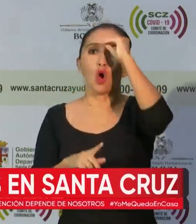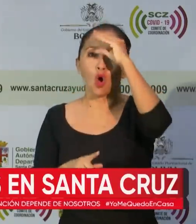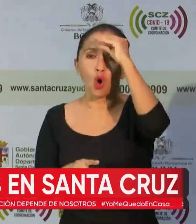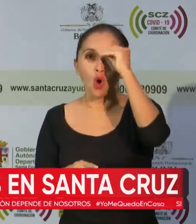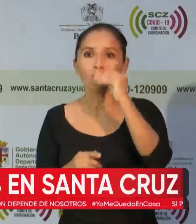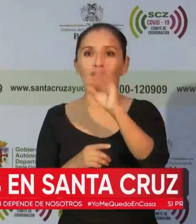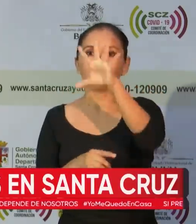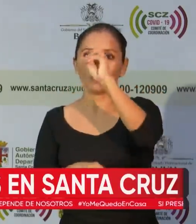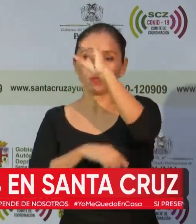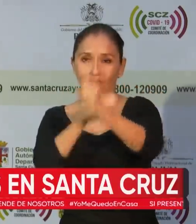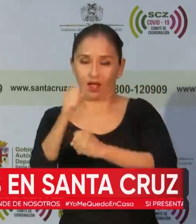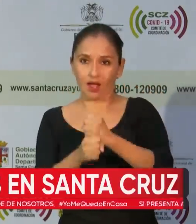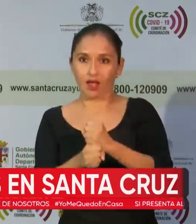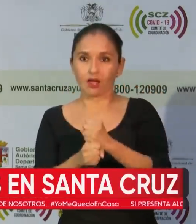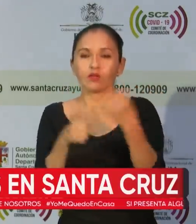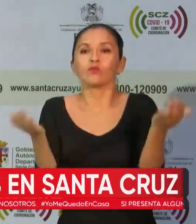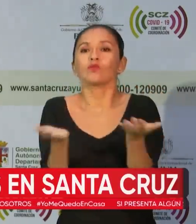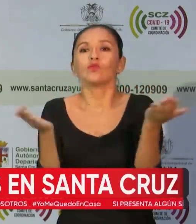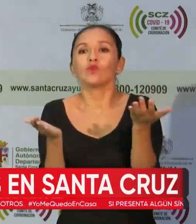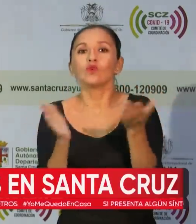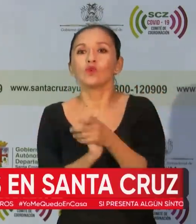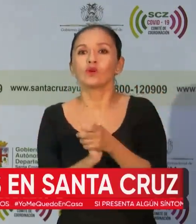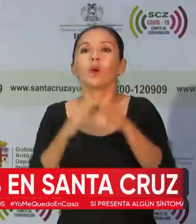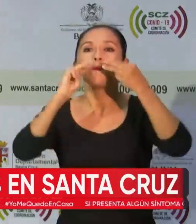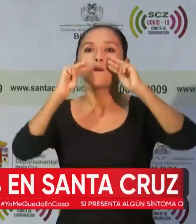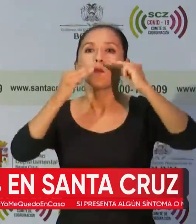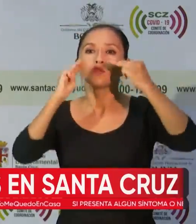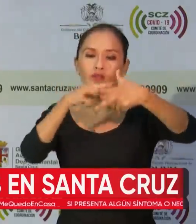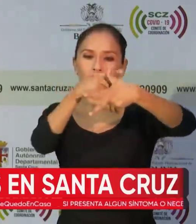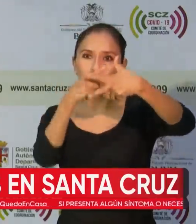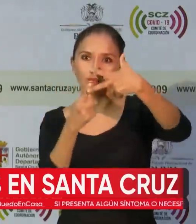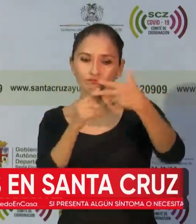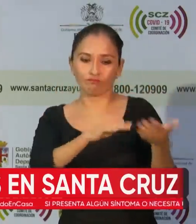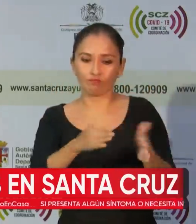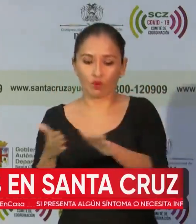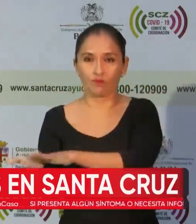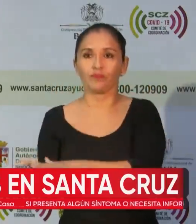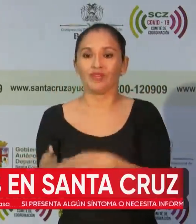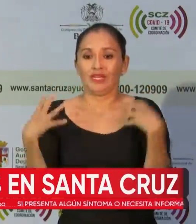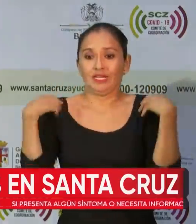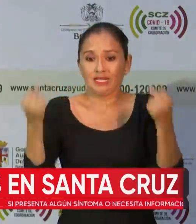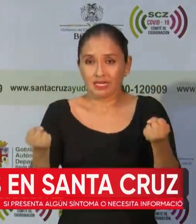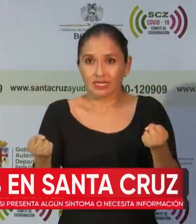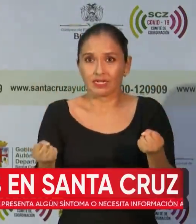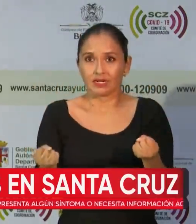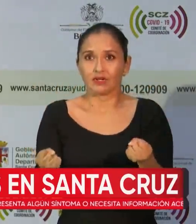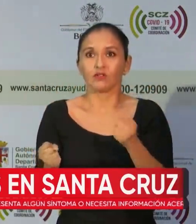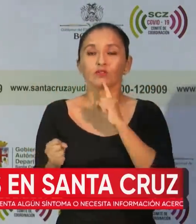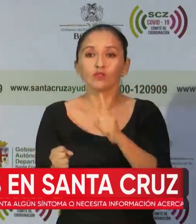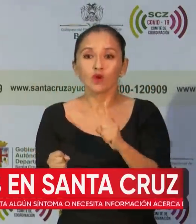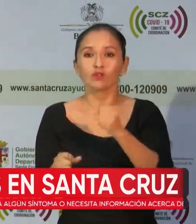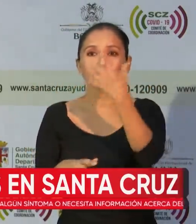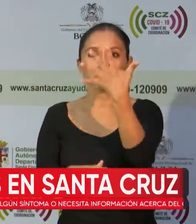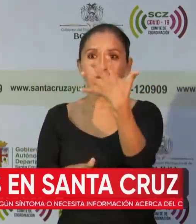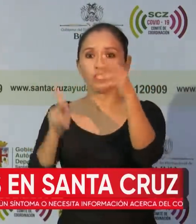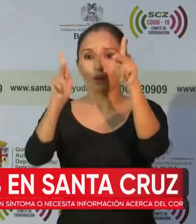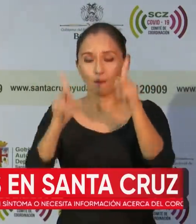de 50 años de edad del municipio de Montero. Los recuperados, mencionamos, son